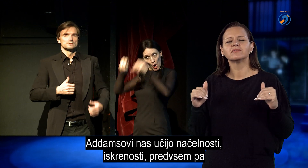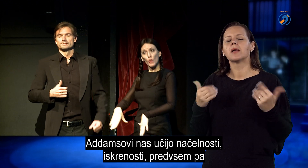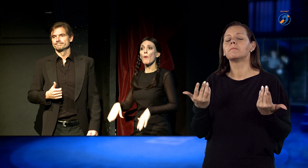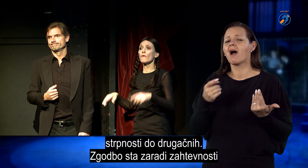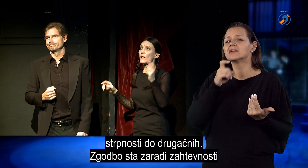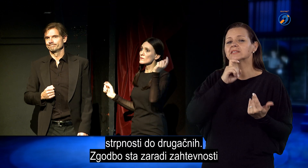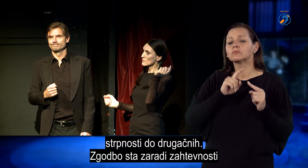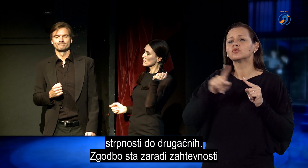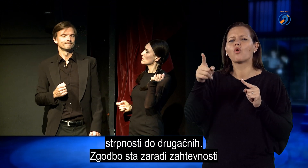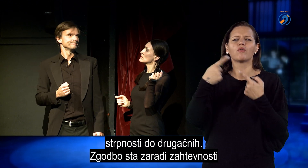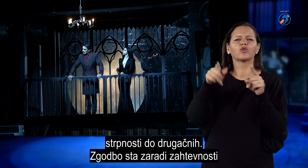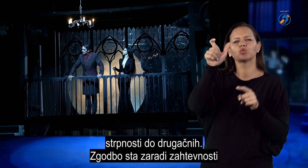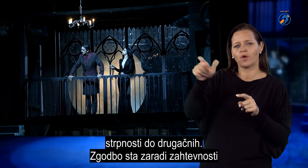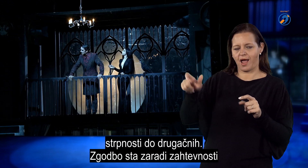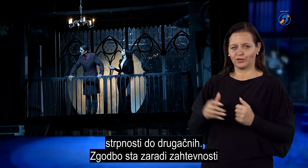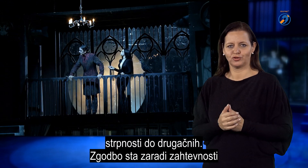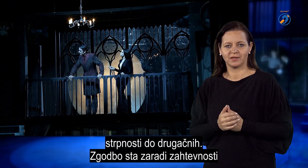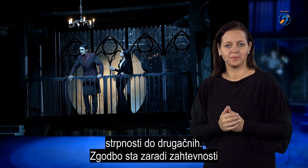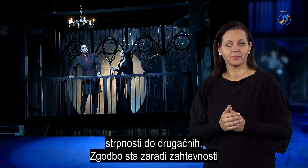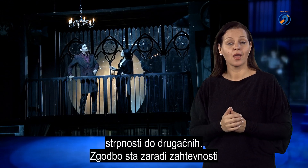pa strpnosti do drugačnih.